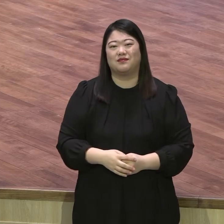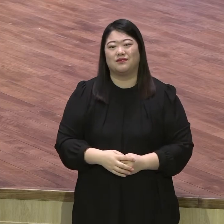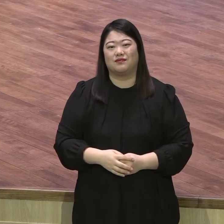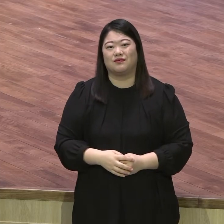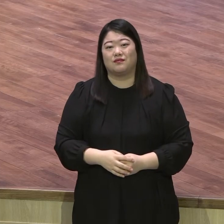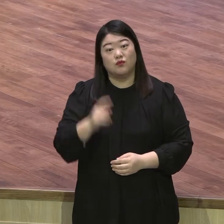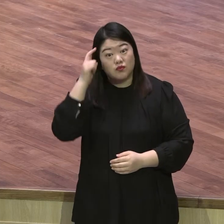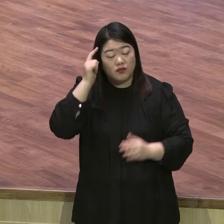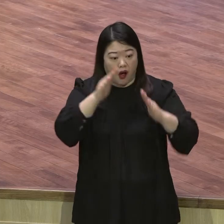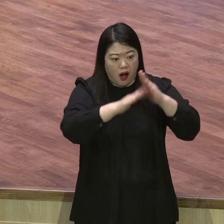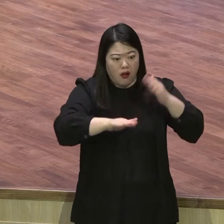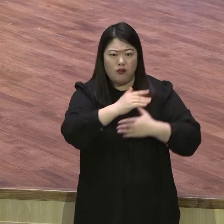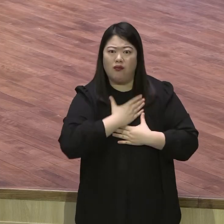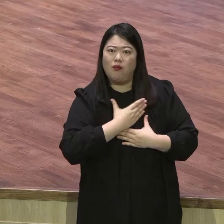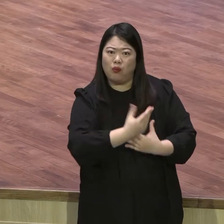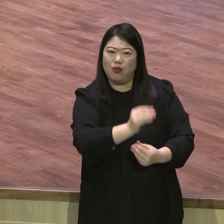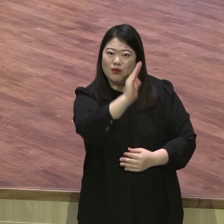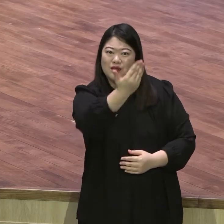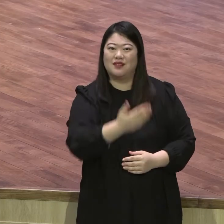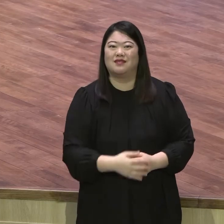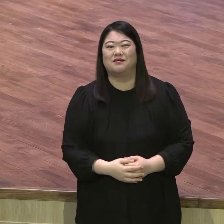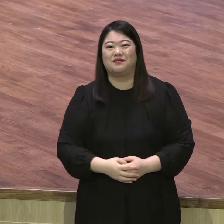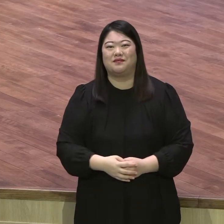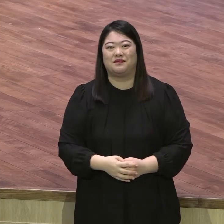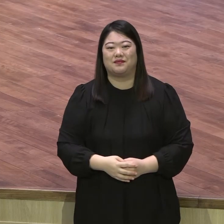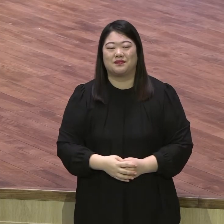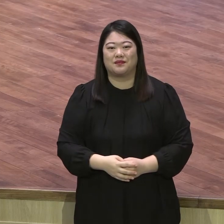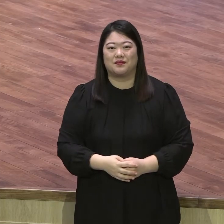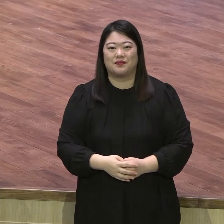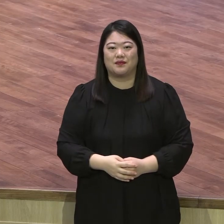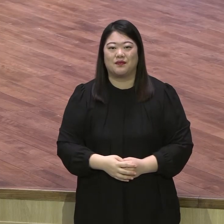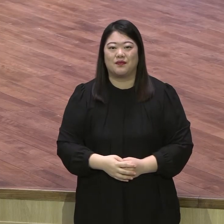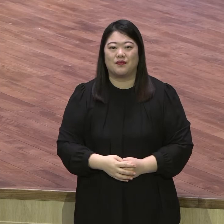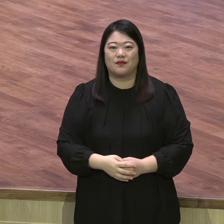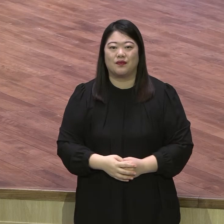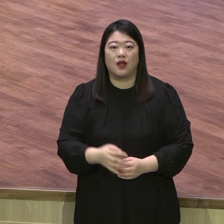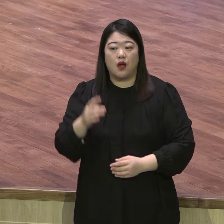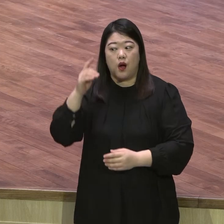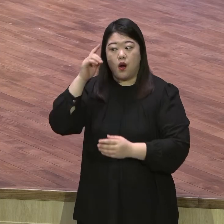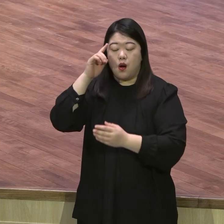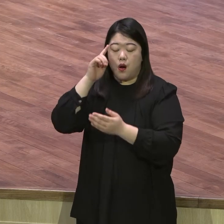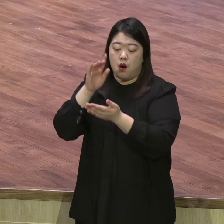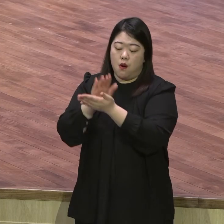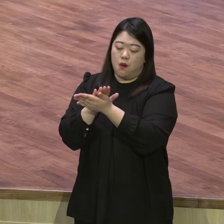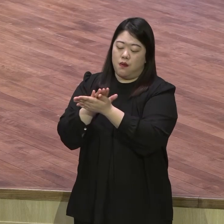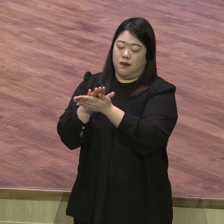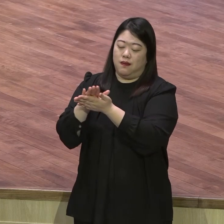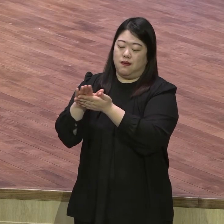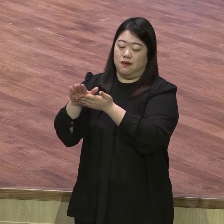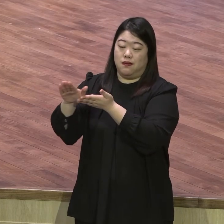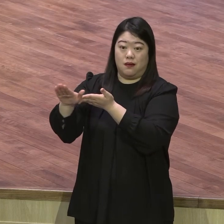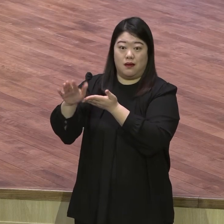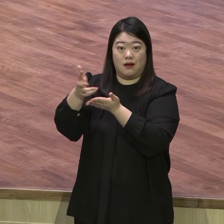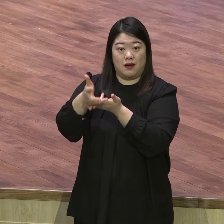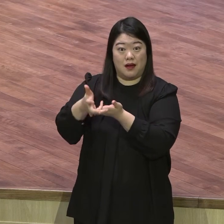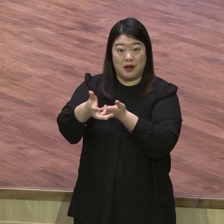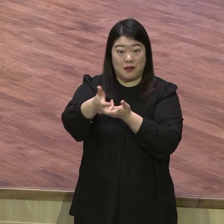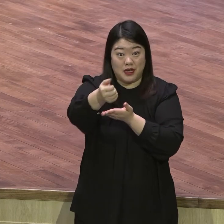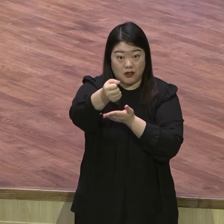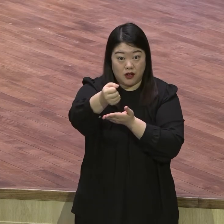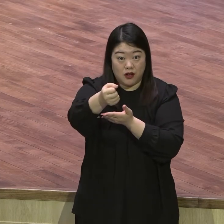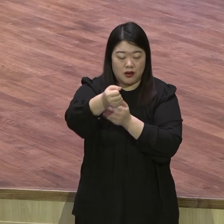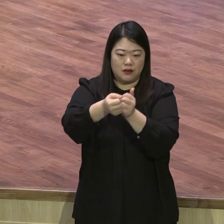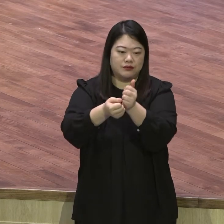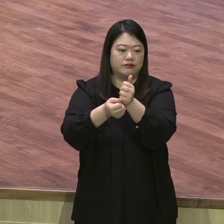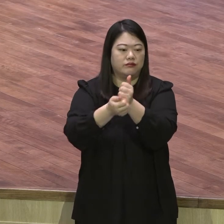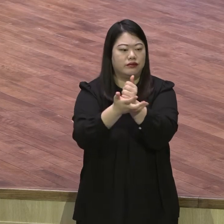화평을 주신다. 하나님께서는 우리로 하여금 화평의 이 하나님의 화평을 받아서 화평하게 하는